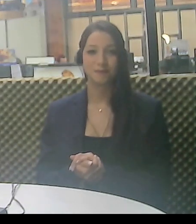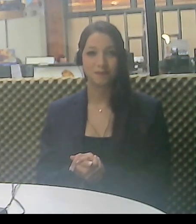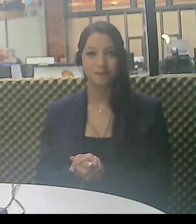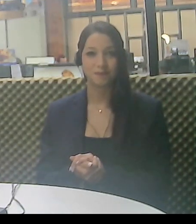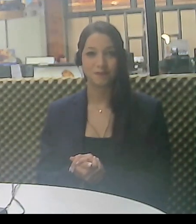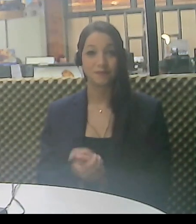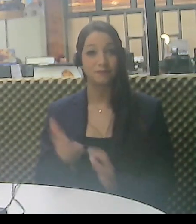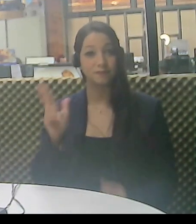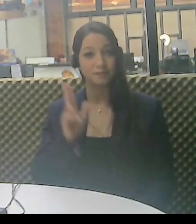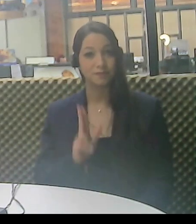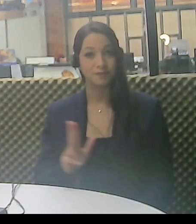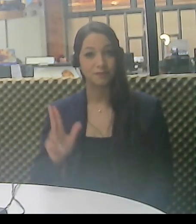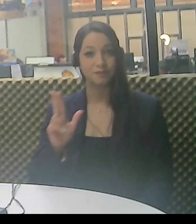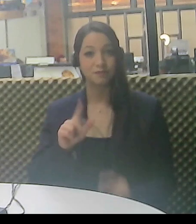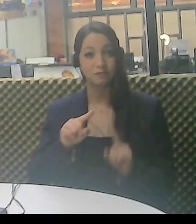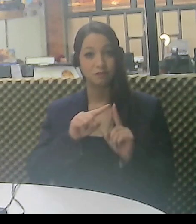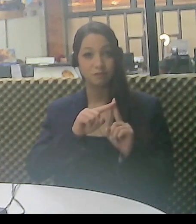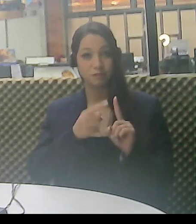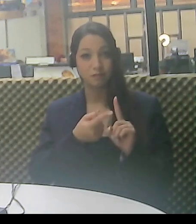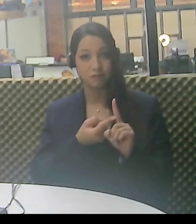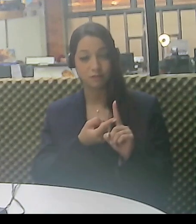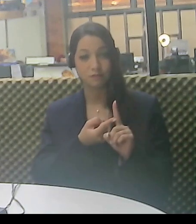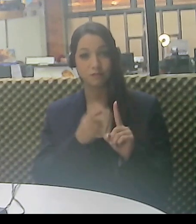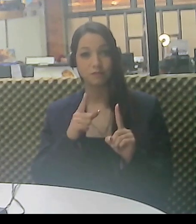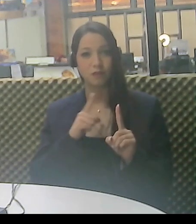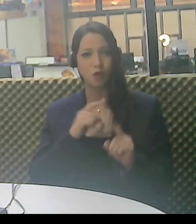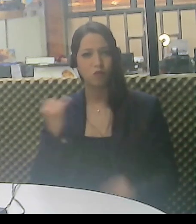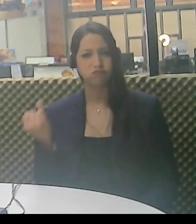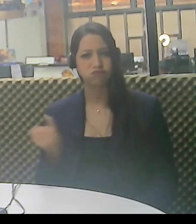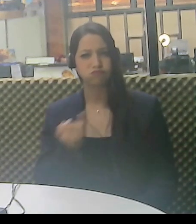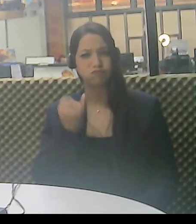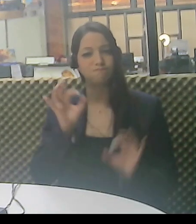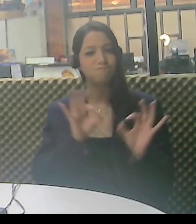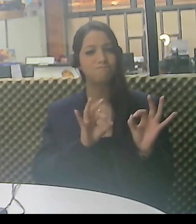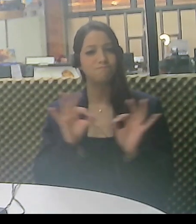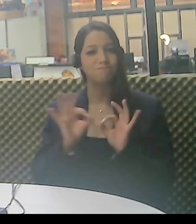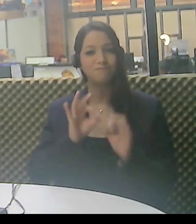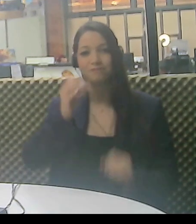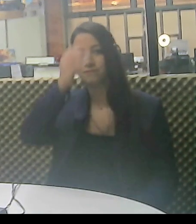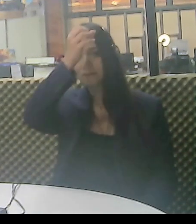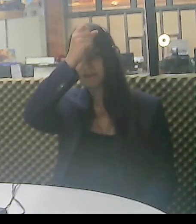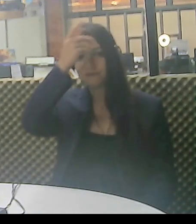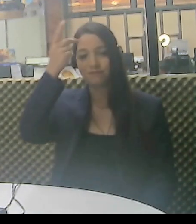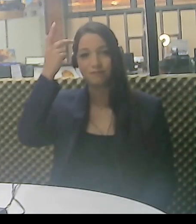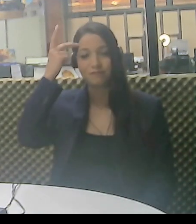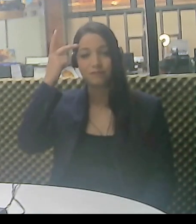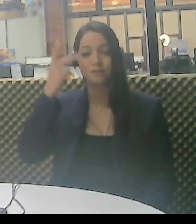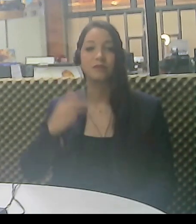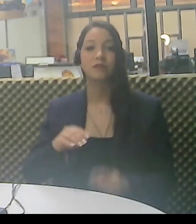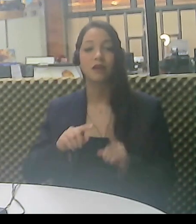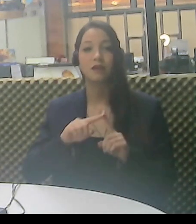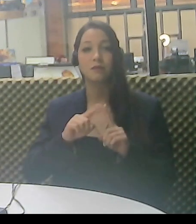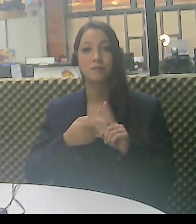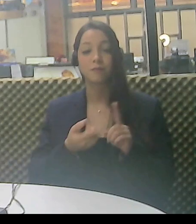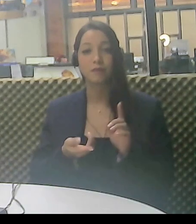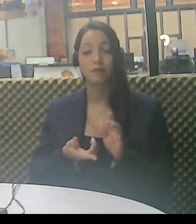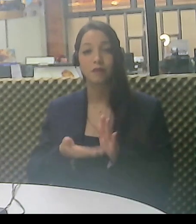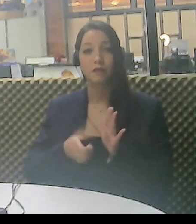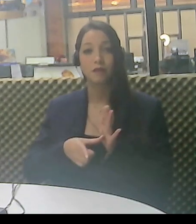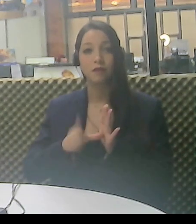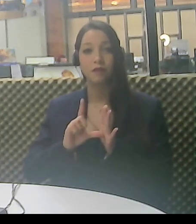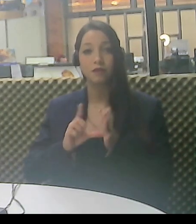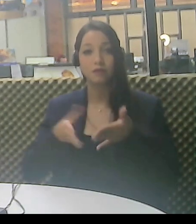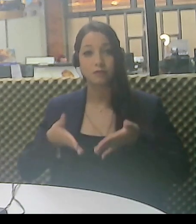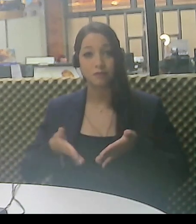Em Uberlândia, gestantes contam com um importante programa da Prefeitura durante o pré-natal, parto e pós-parto. É o